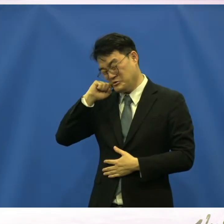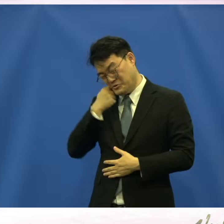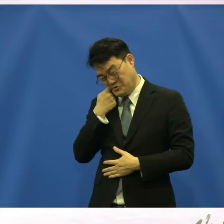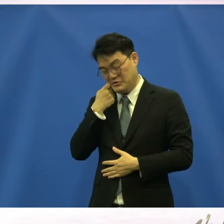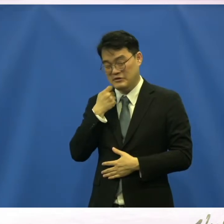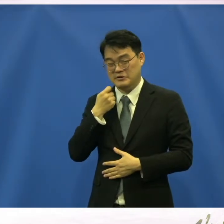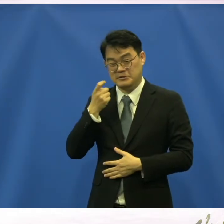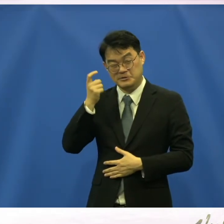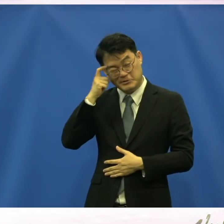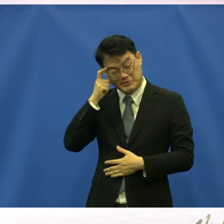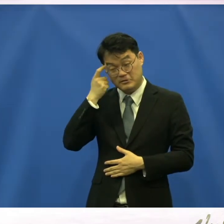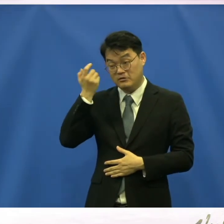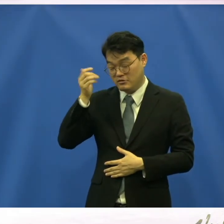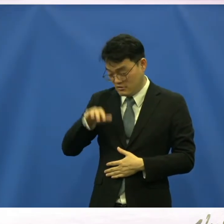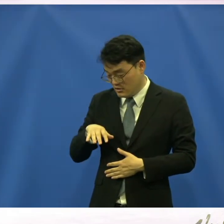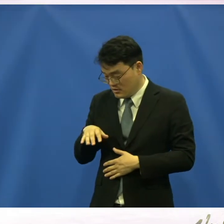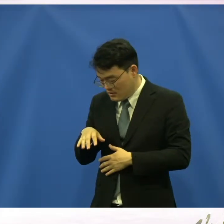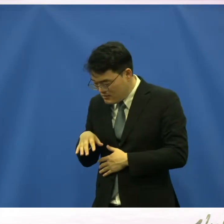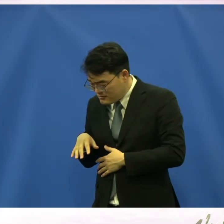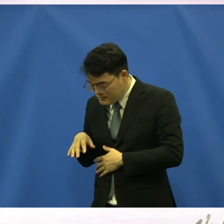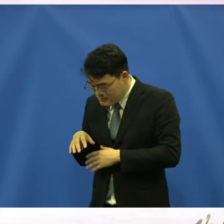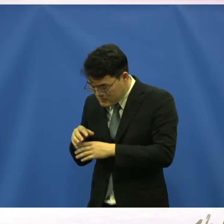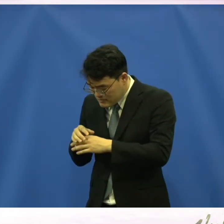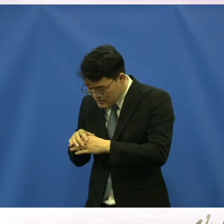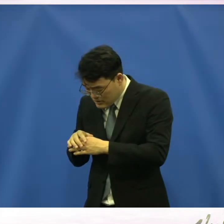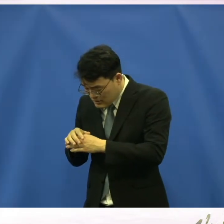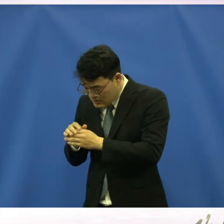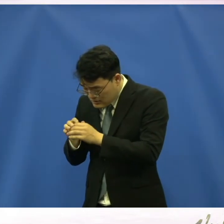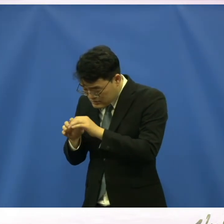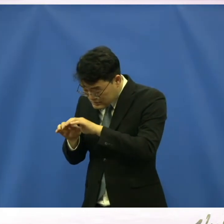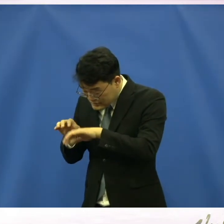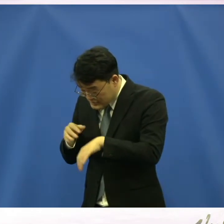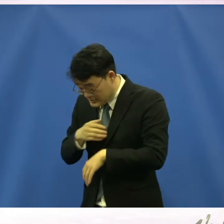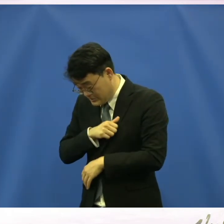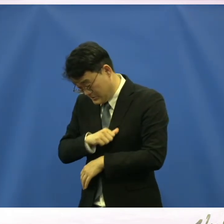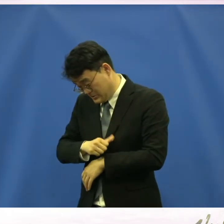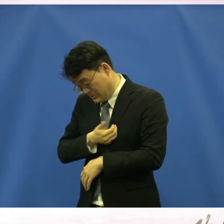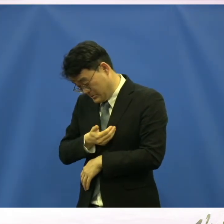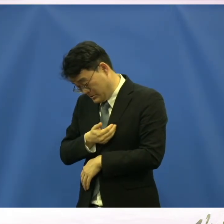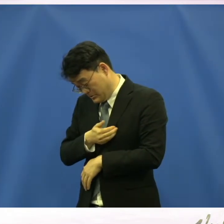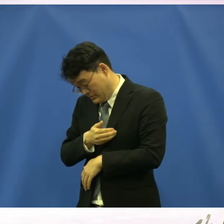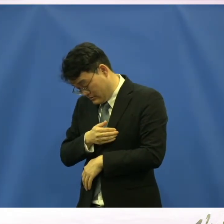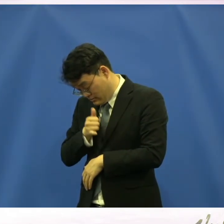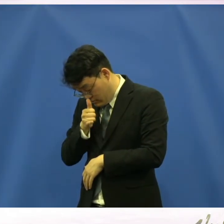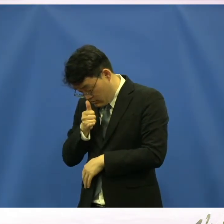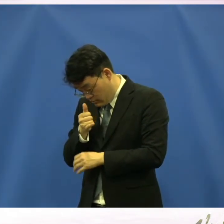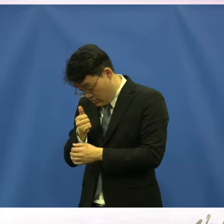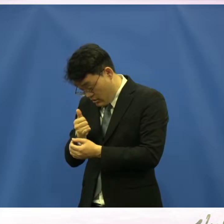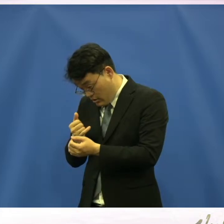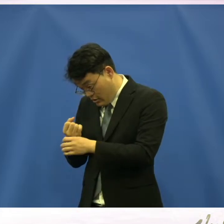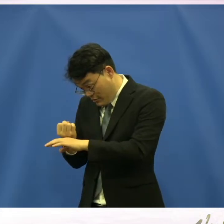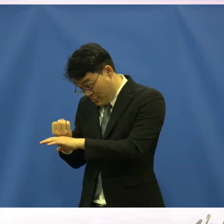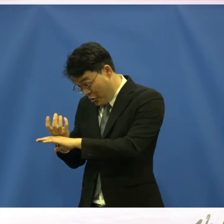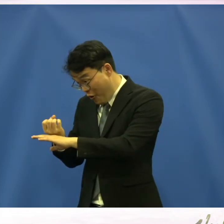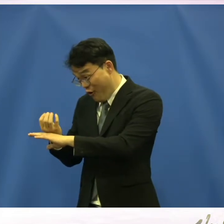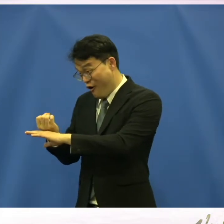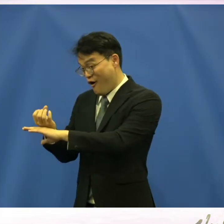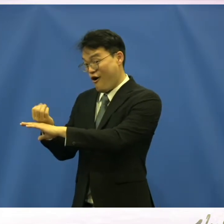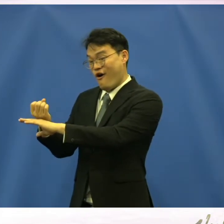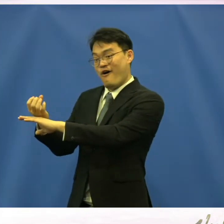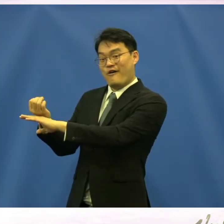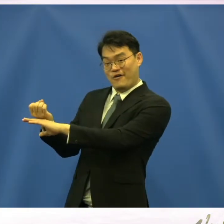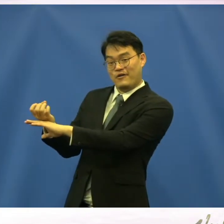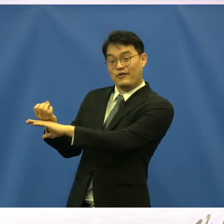발견한 사람은 그 십자가에서 찬란하게 빛나는 수많은 빗줄기가 내 삶을 살려내고 내 주변을